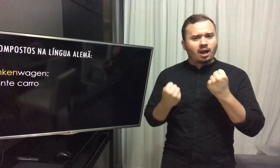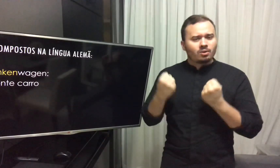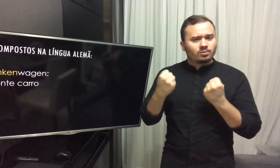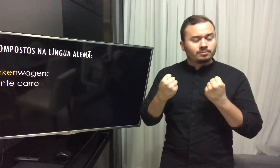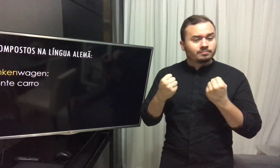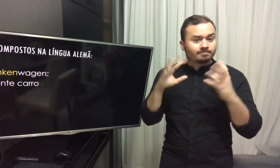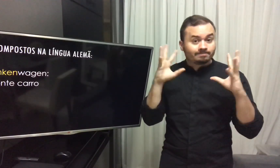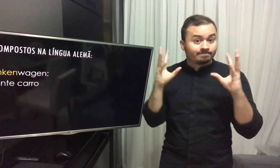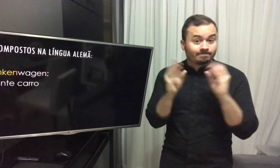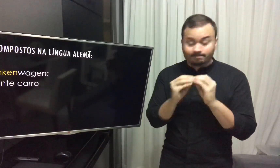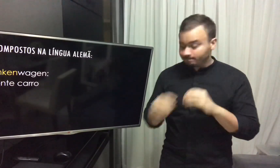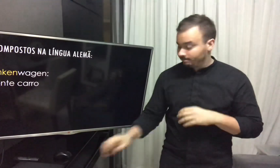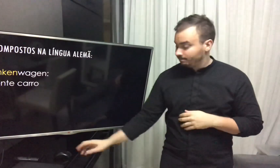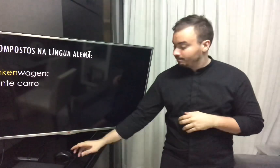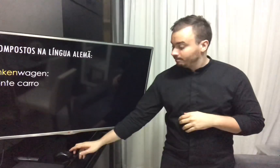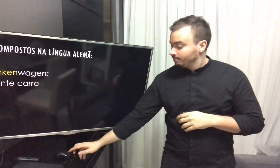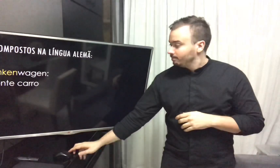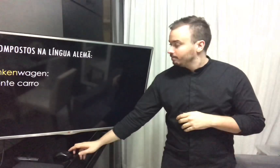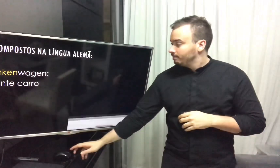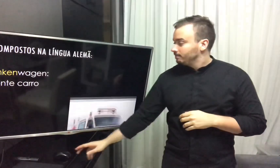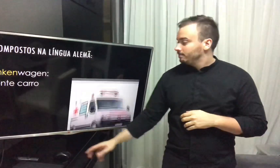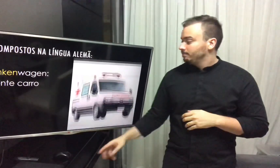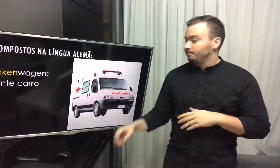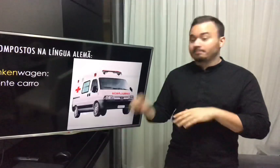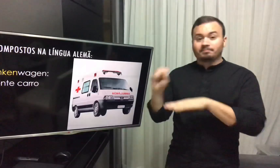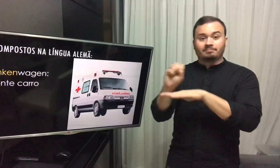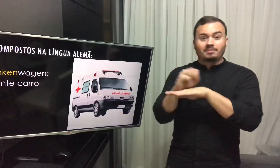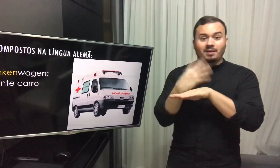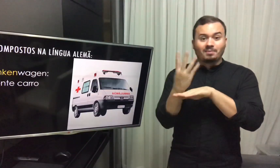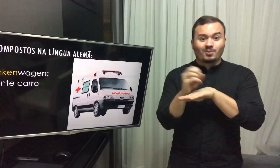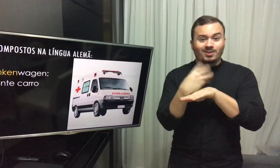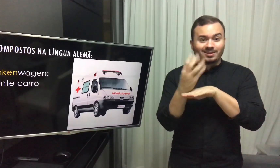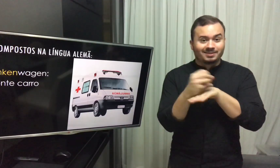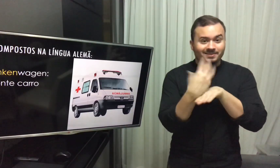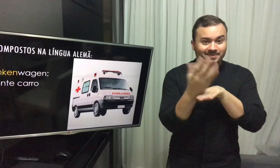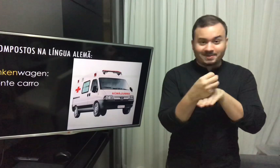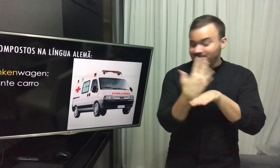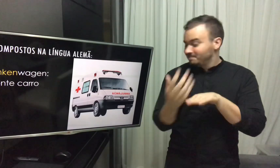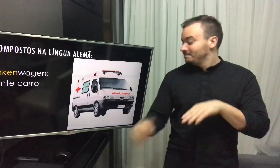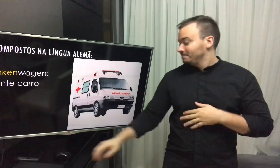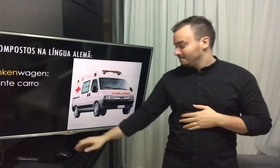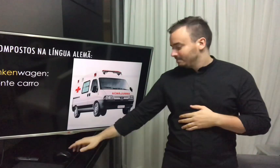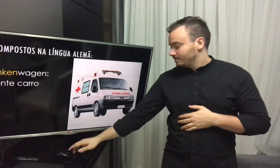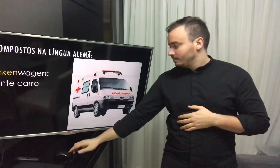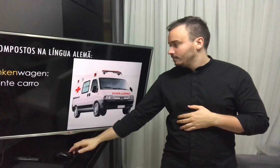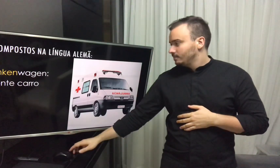Krankenwagen, doente mais o carro, forma o significado de ambulância.